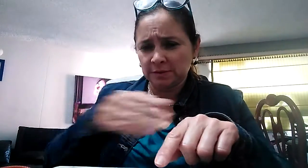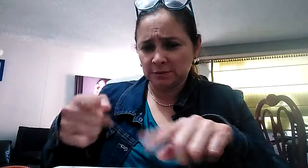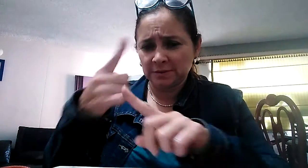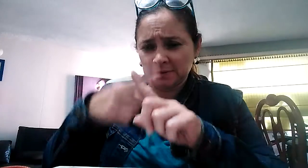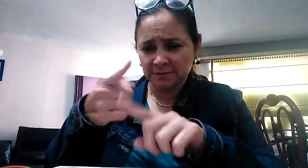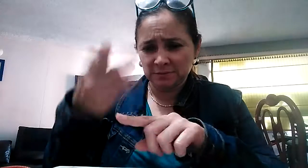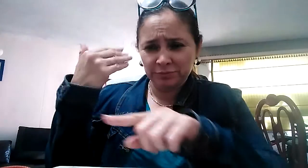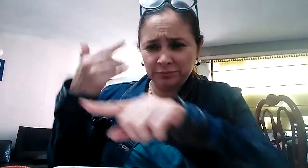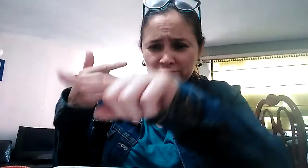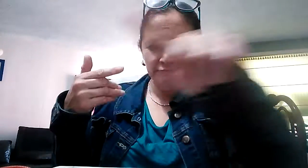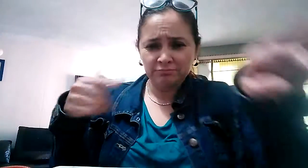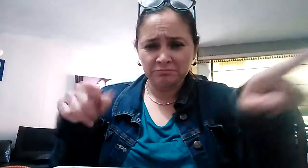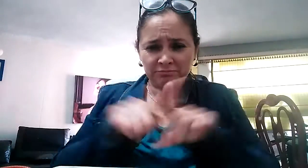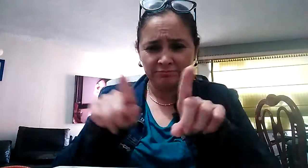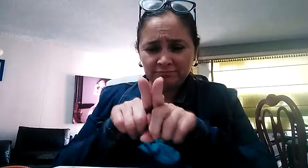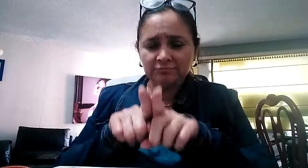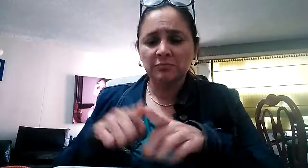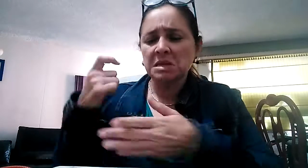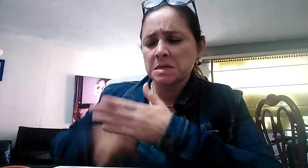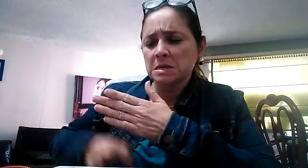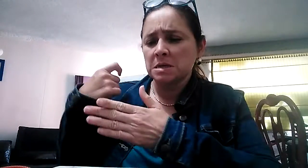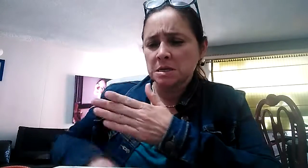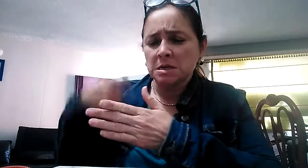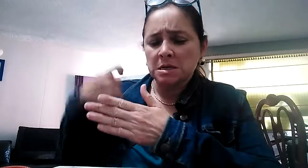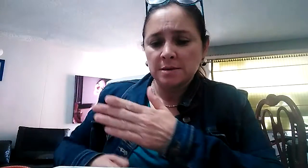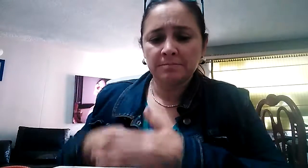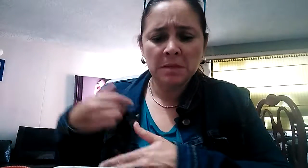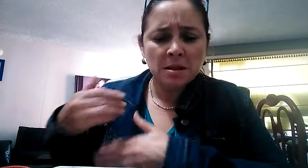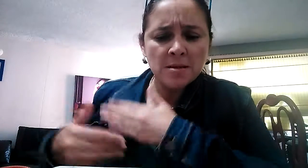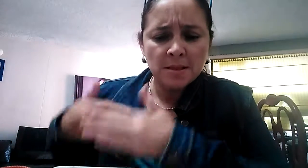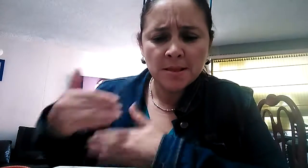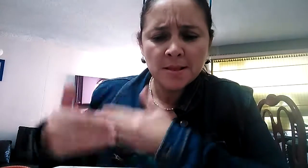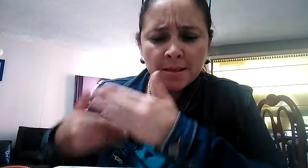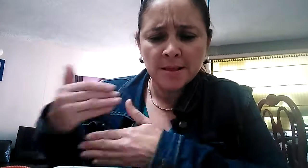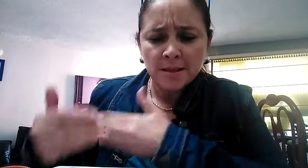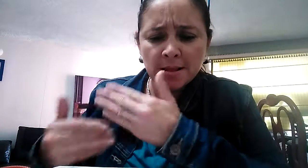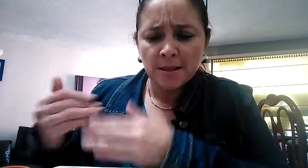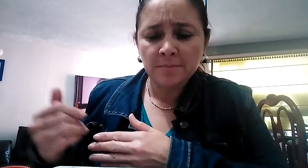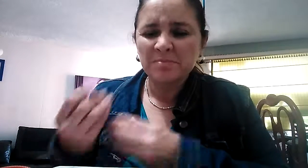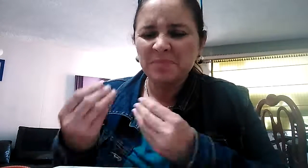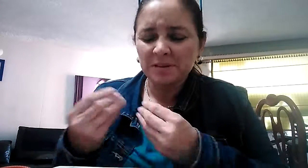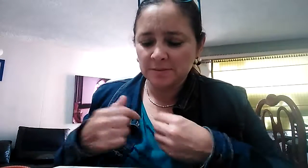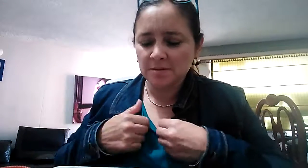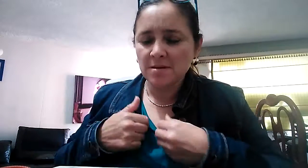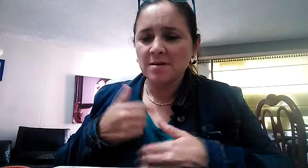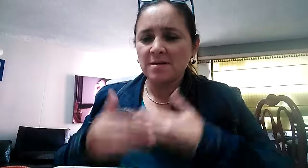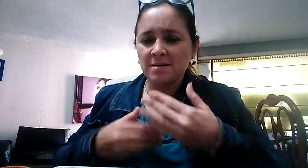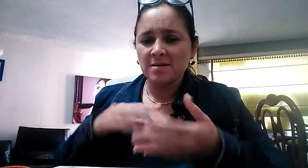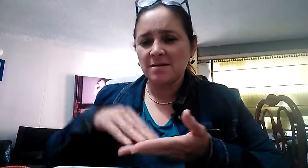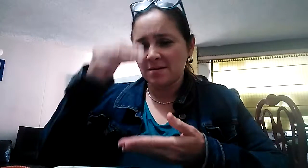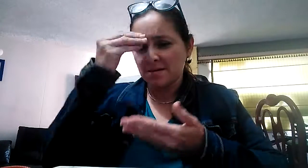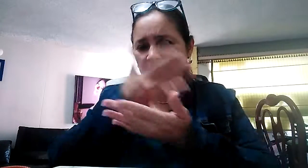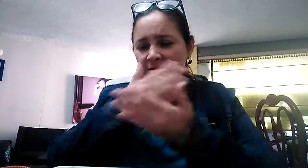tú. Sí, bueno, debo admitirlo. Es lindo estar de vuelta. Muy bien, suficiente, ya